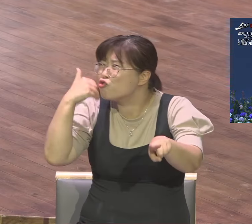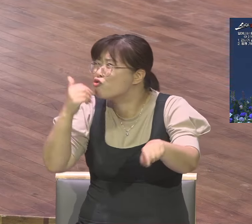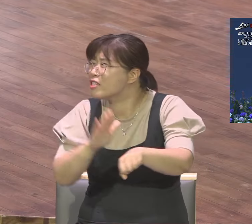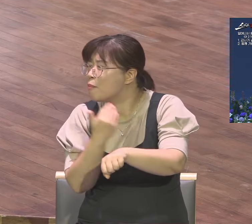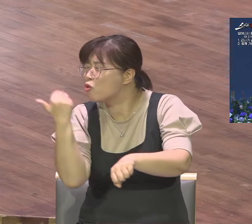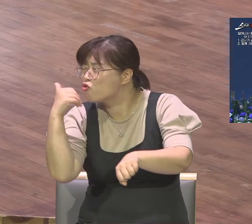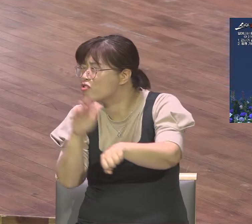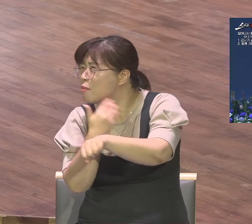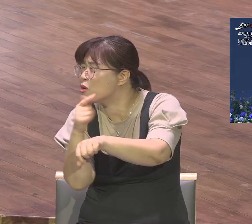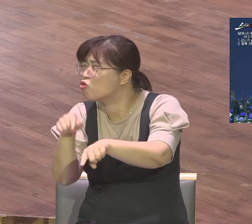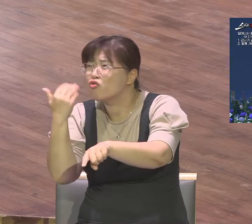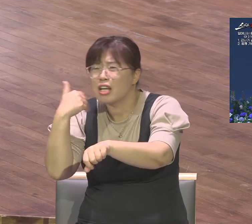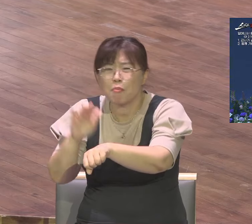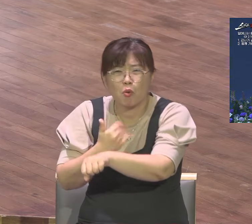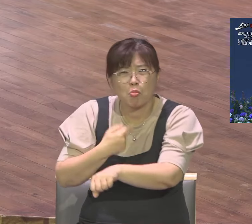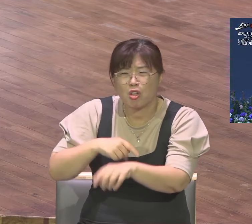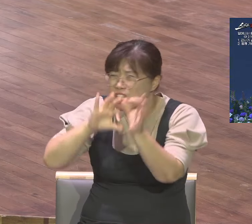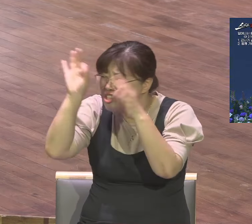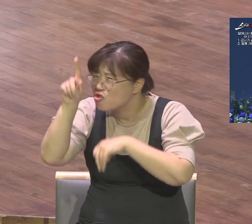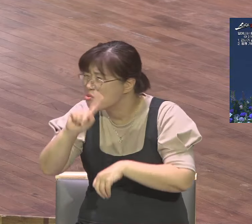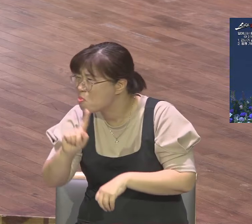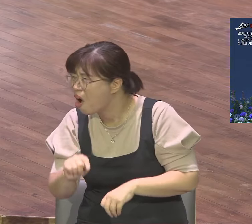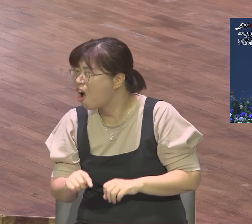또 전달해 알지도 못하면서